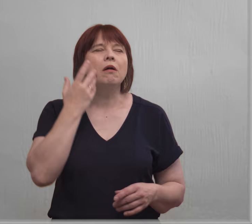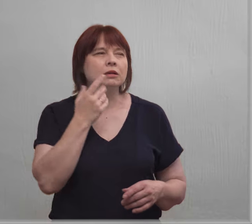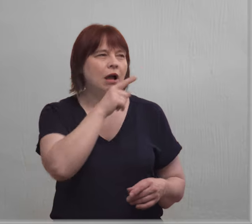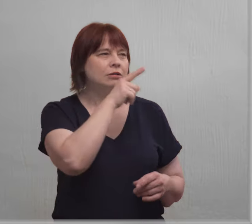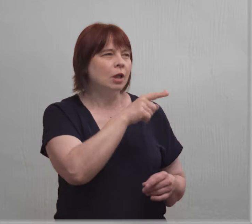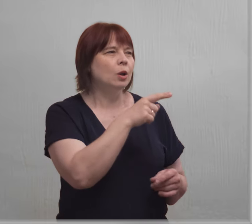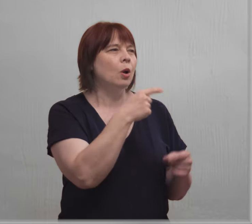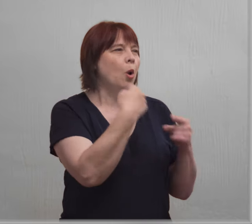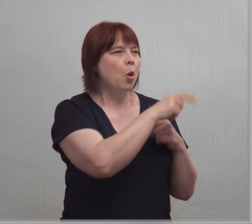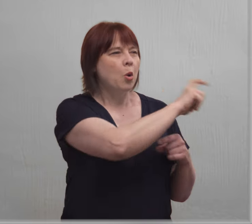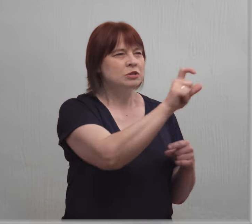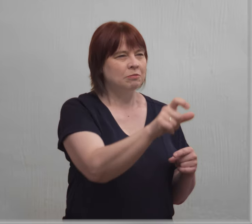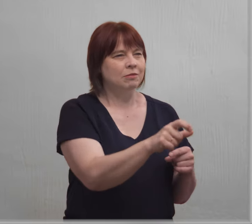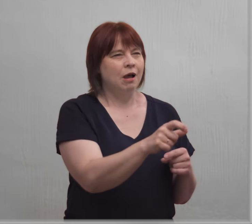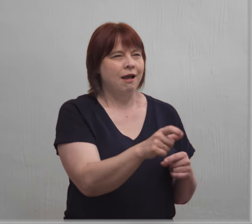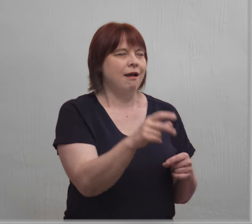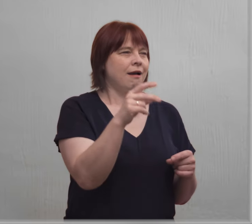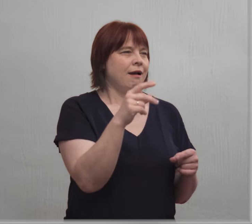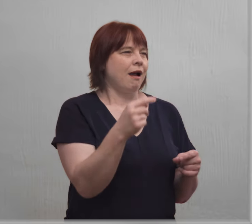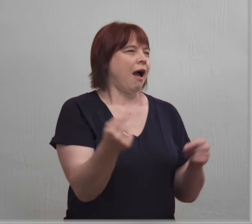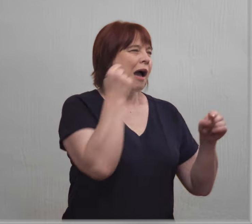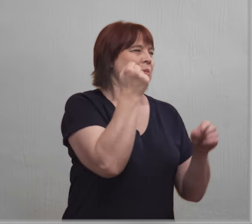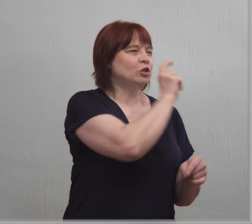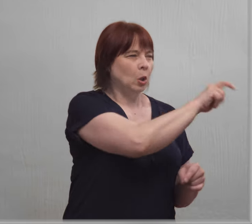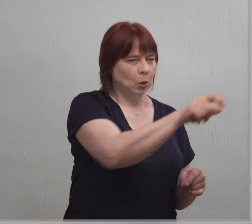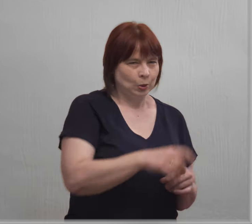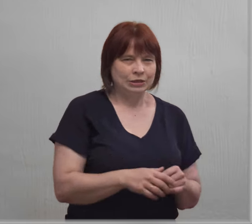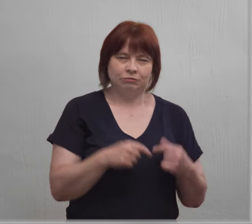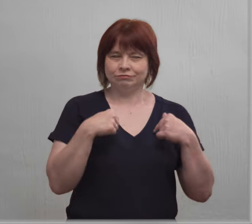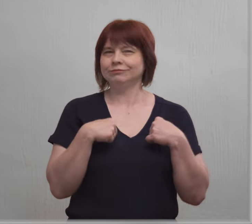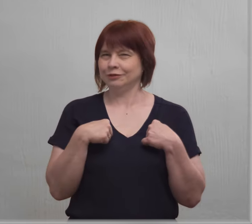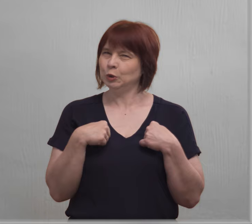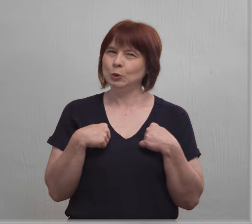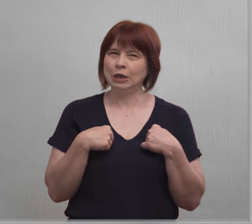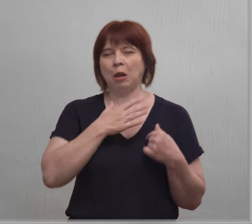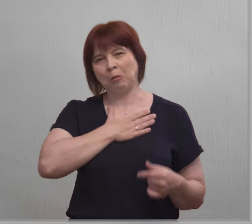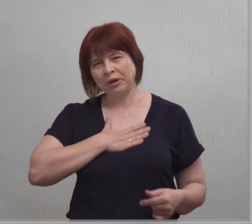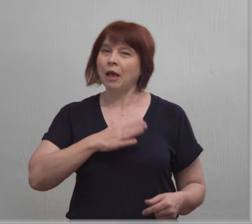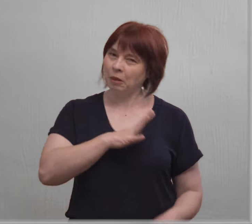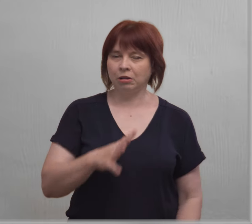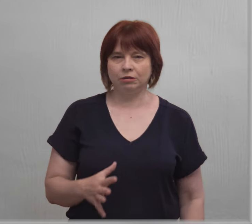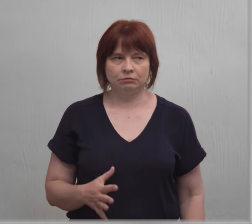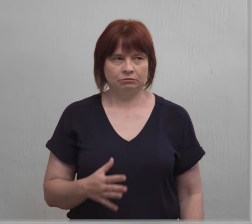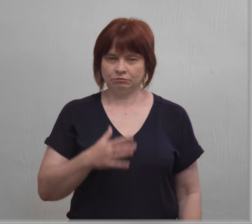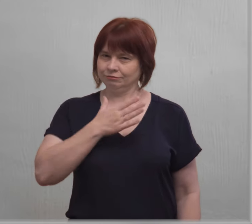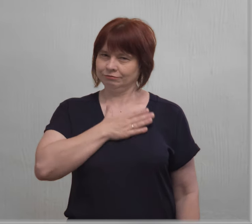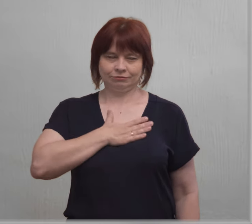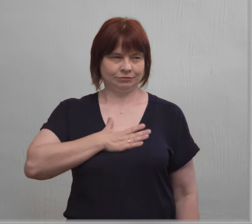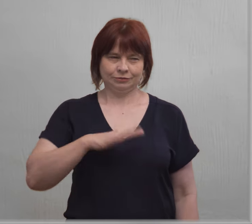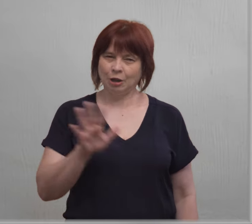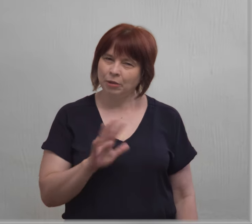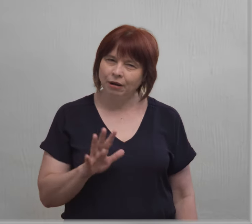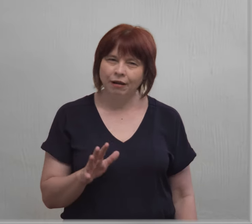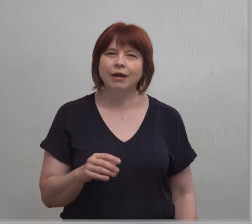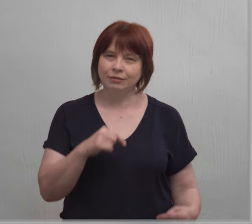Я говорю, да нет, вообще не скорбел. Тогда Господь мне показывает дальше, от скорби происходит терпение. А терпение происходит опытности,